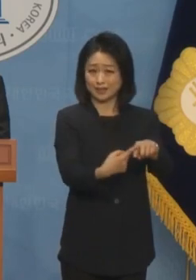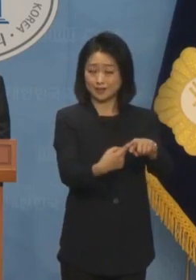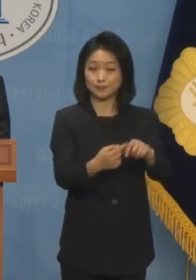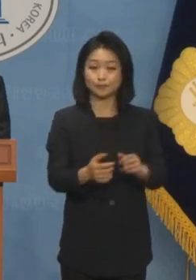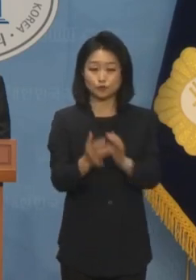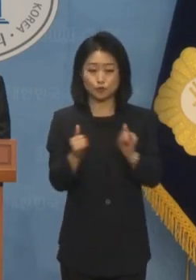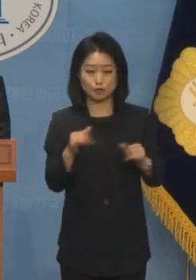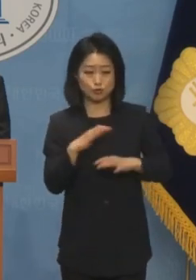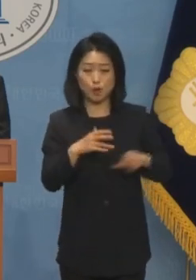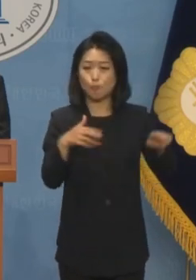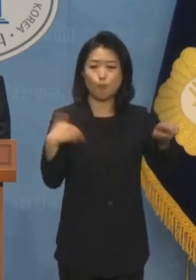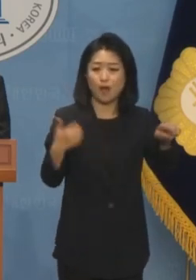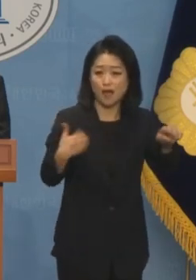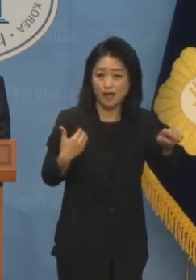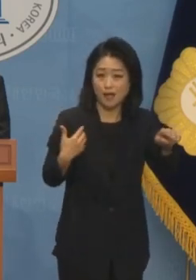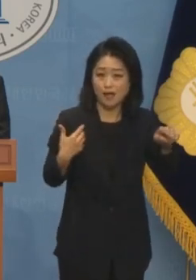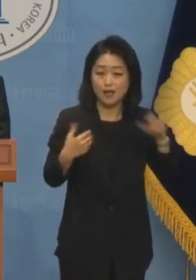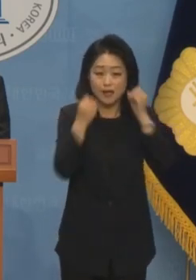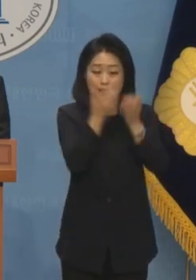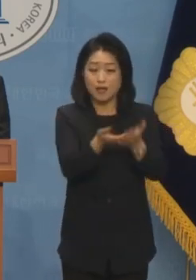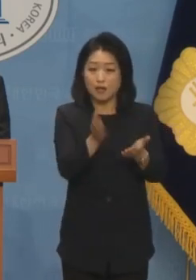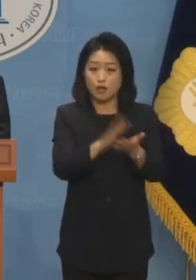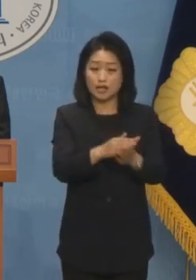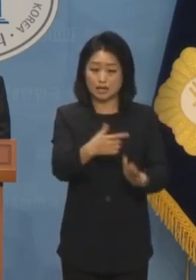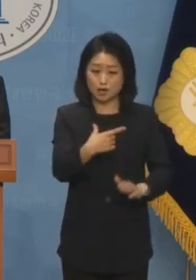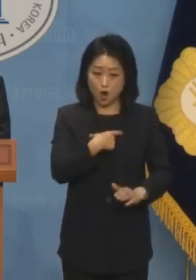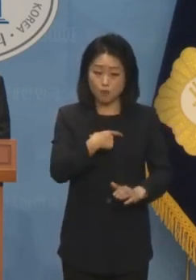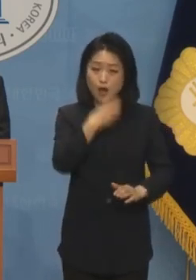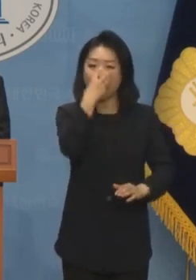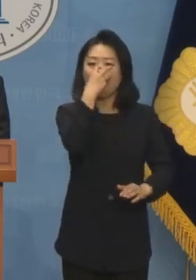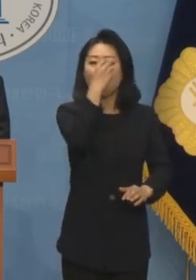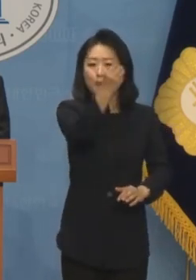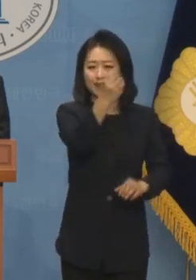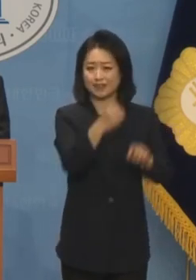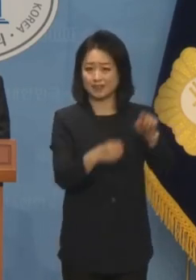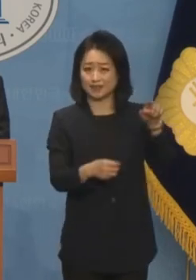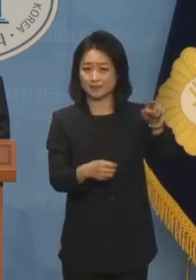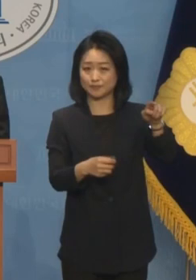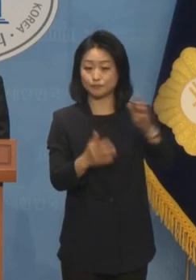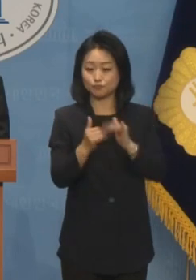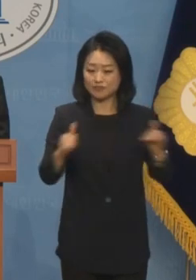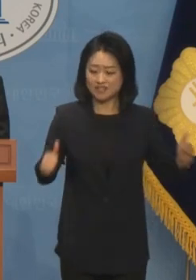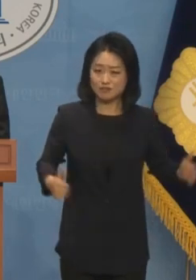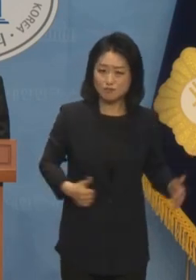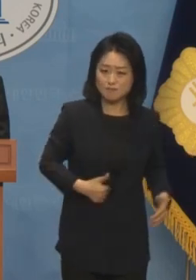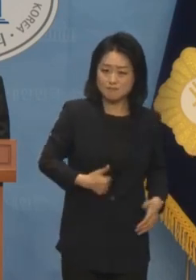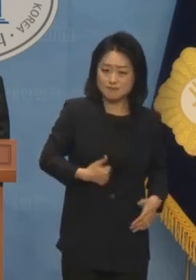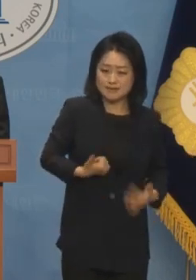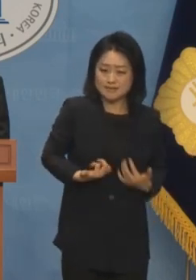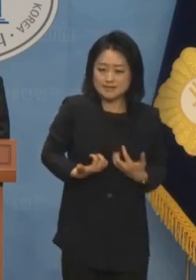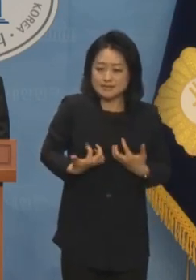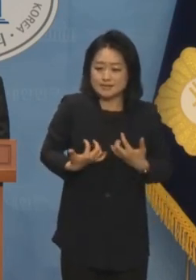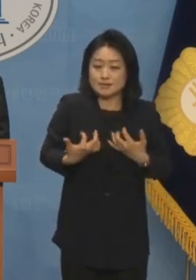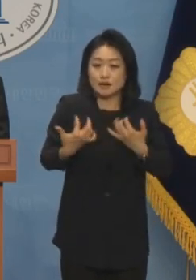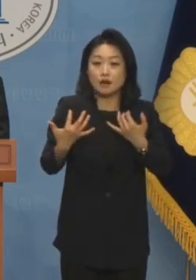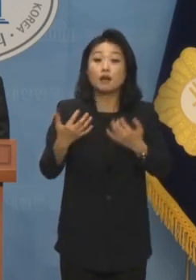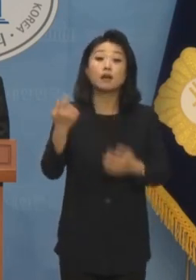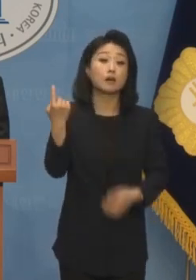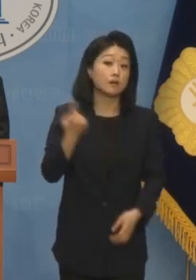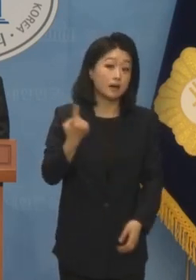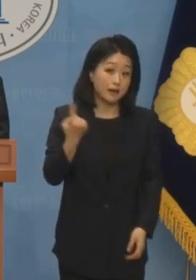국민의 두려움을 모르고 혁신을 거부하는 오만은 국민의 분노를 더욱 끌어오르게 만들